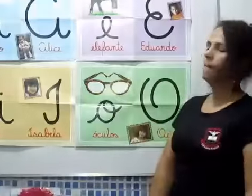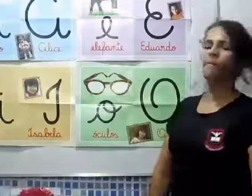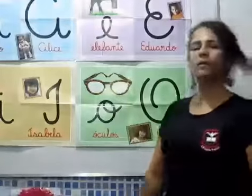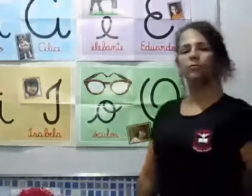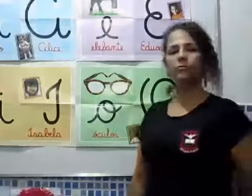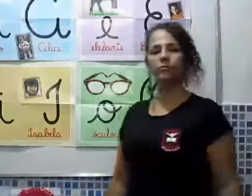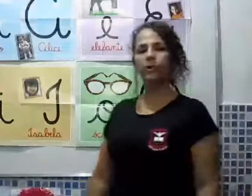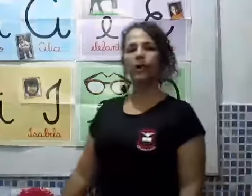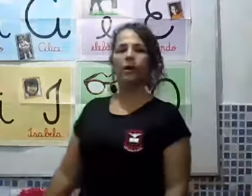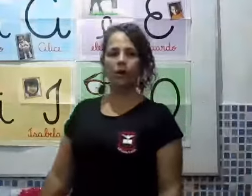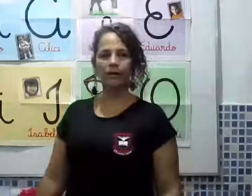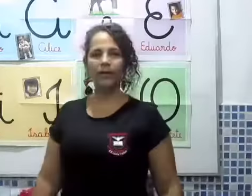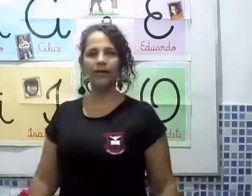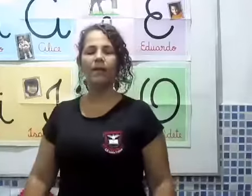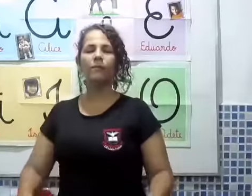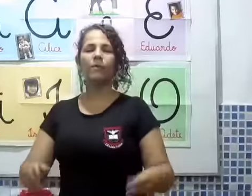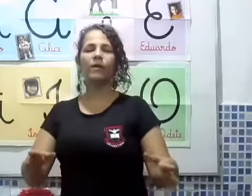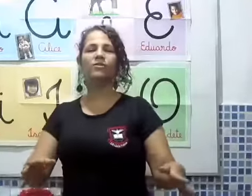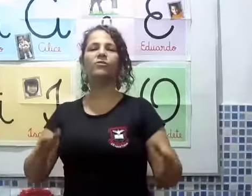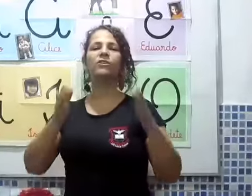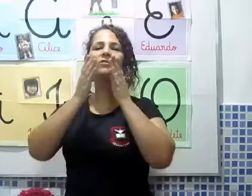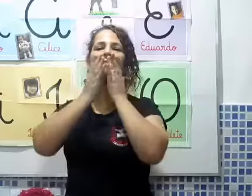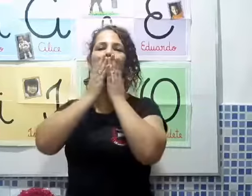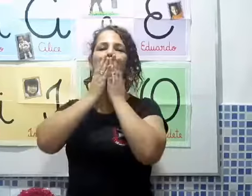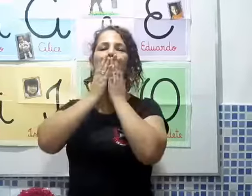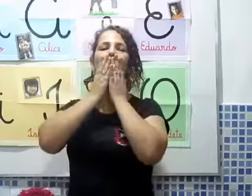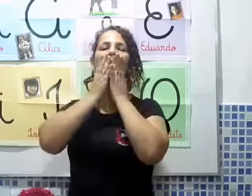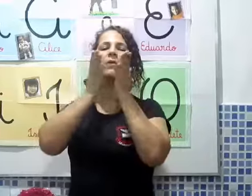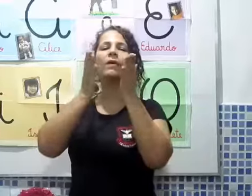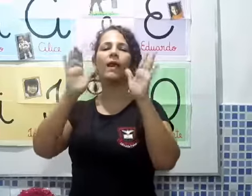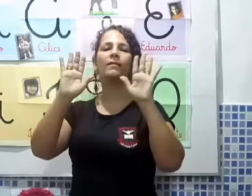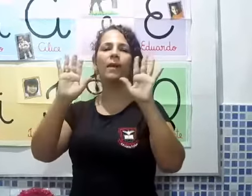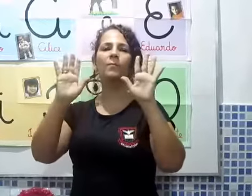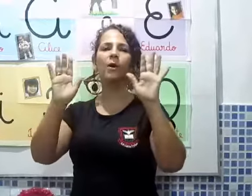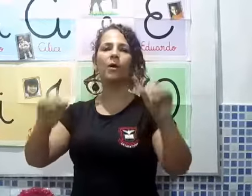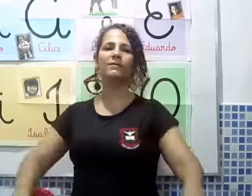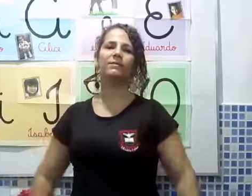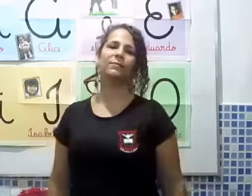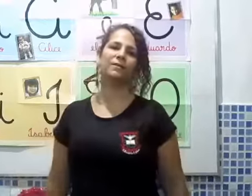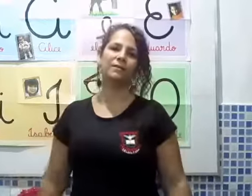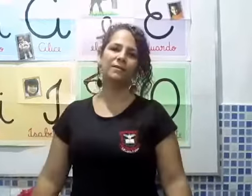maiúscula, ok? Beijos, até a próxima!